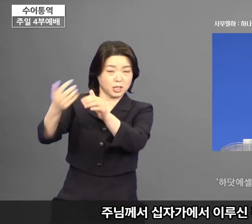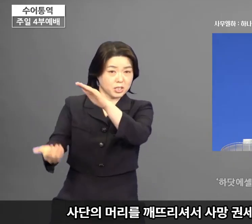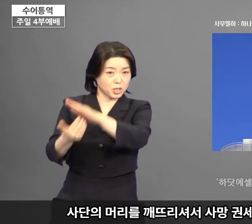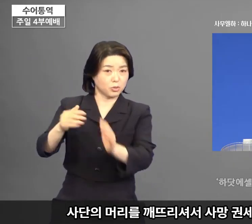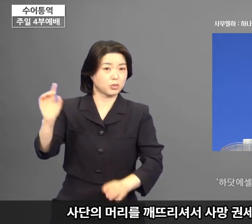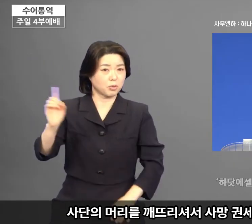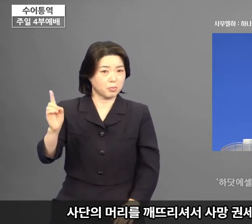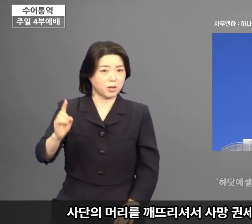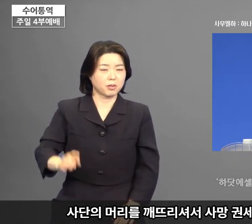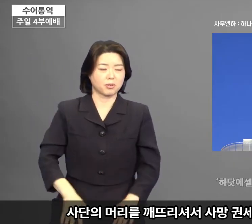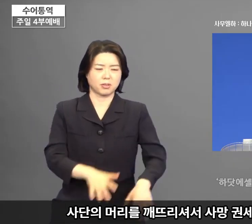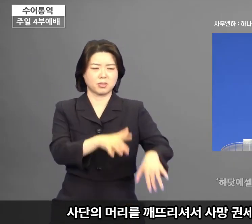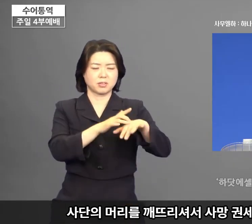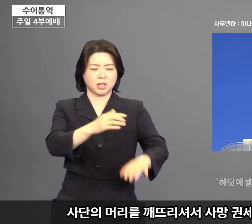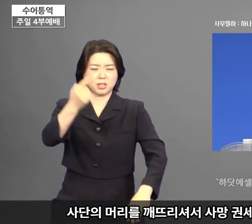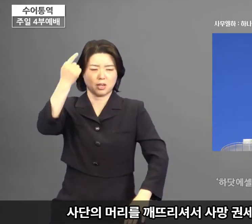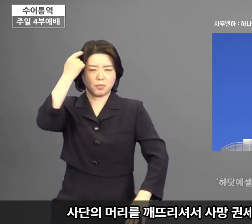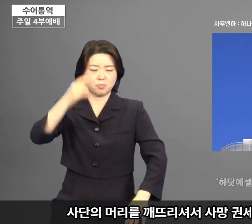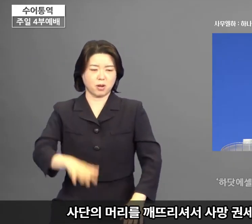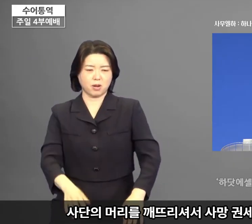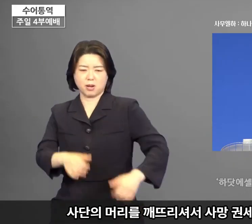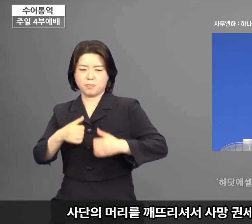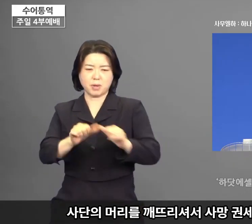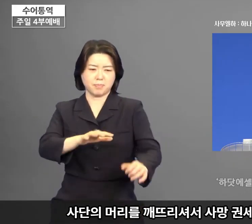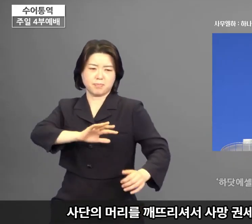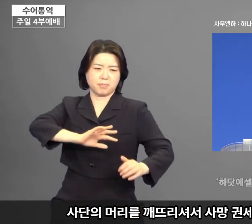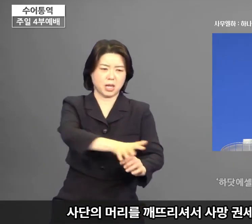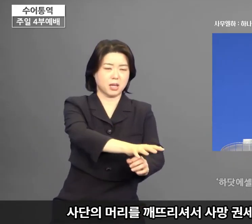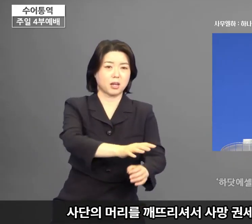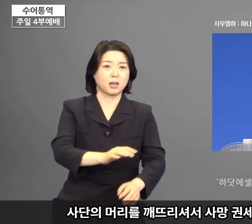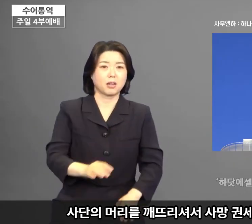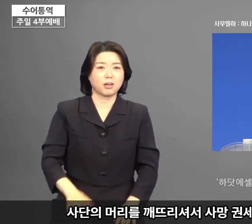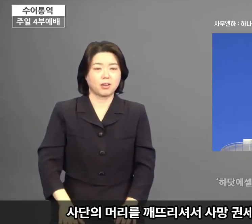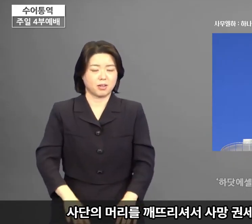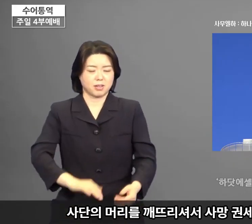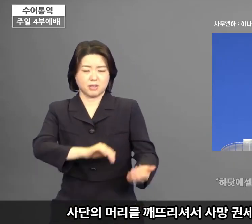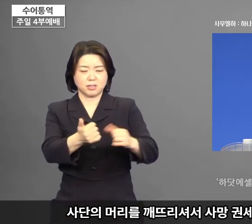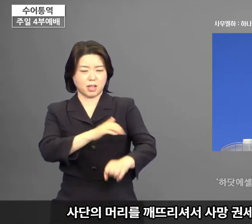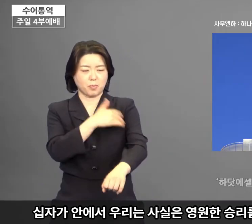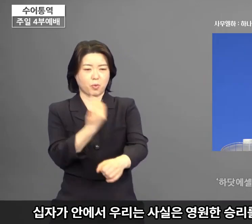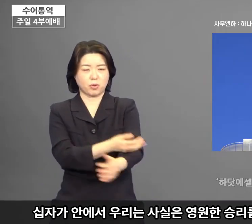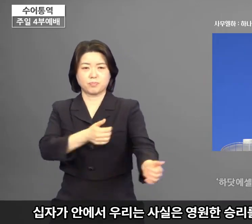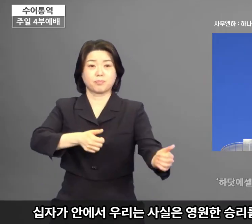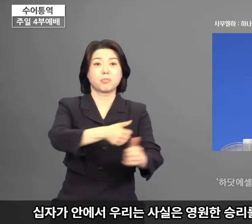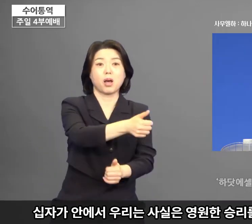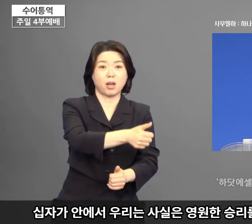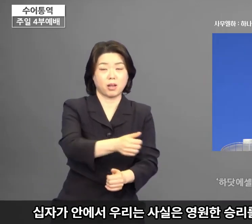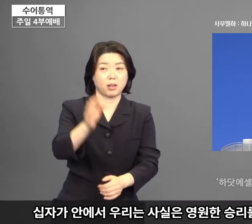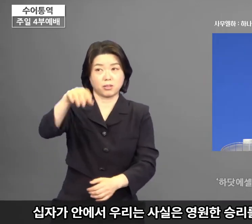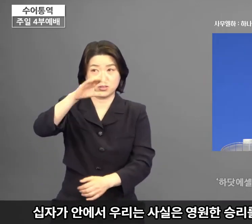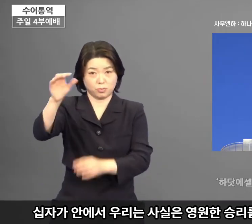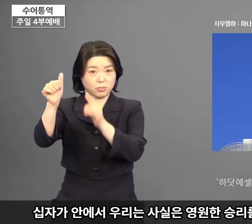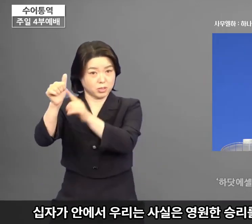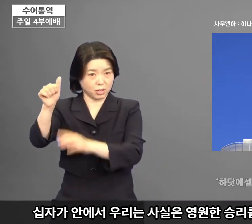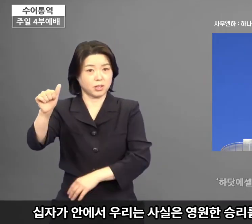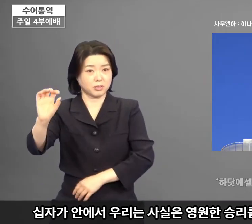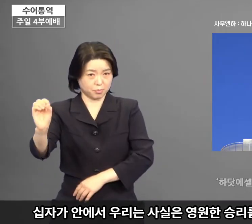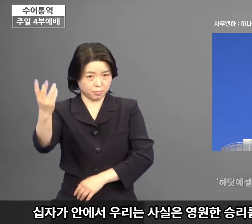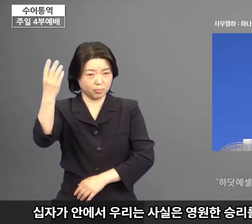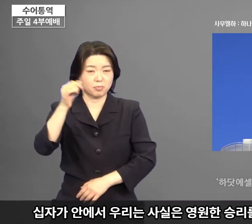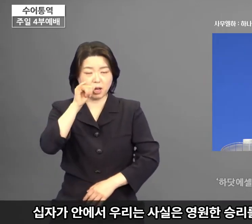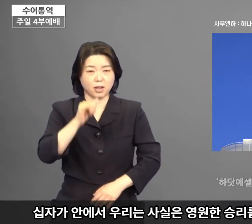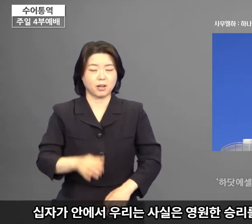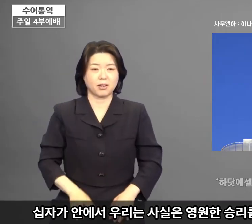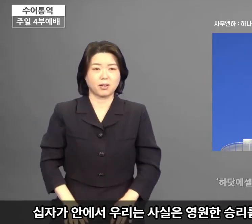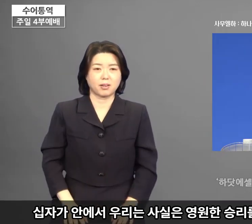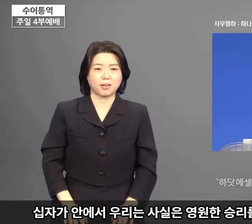무엇이냐? 사단의 머리를 깨뜨리셔서 사망 권세를 이기셨다는 거예요. 십자가 안에서 우리는 사실은 영원한